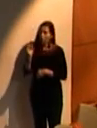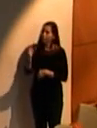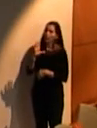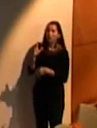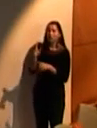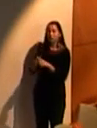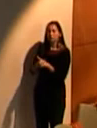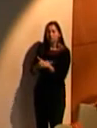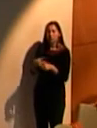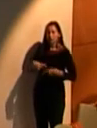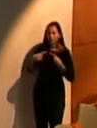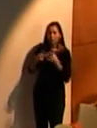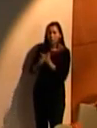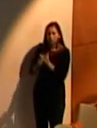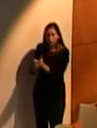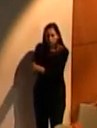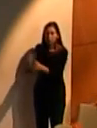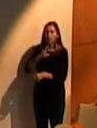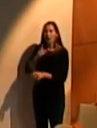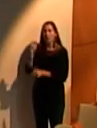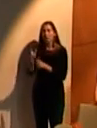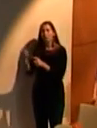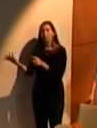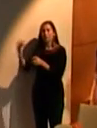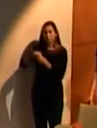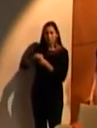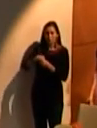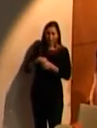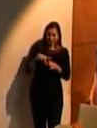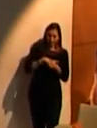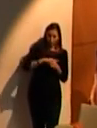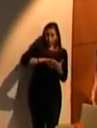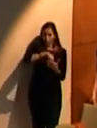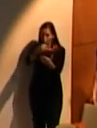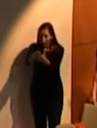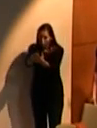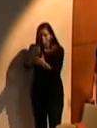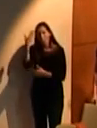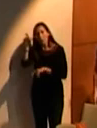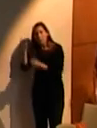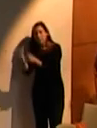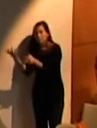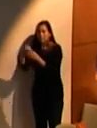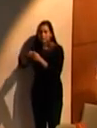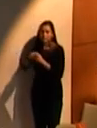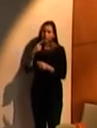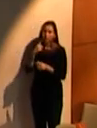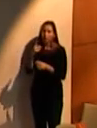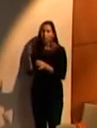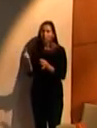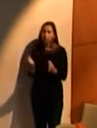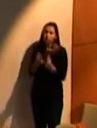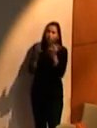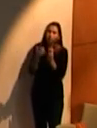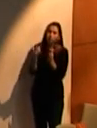ateliers, il y a eu des participants qui sont venus tout le long, d'autres qui sont venus à certains moments du projet et qui n'ont pas suivi sur